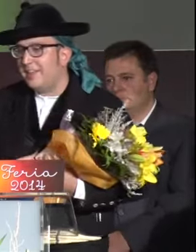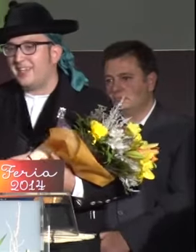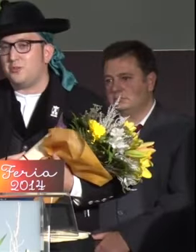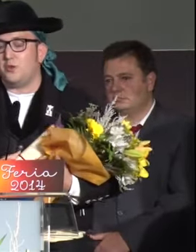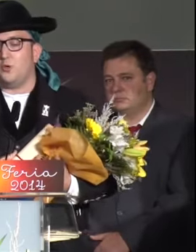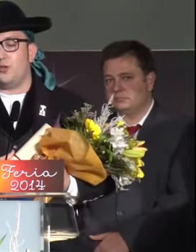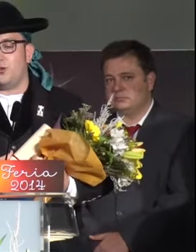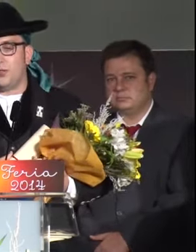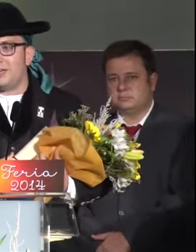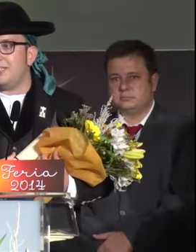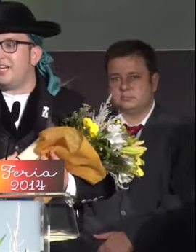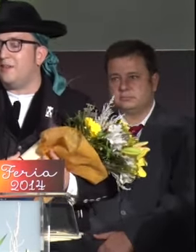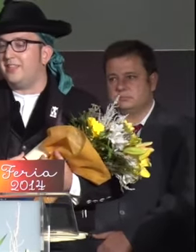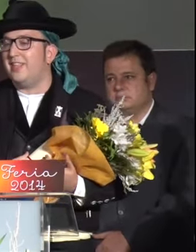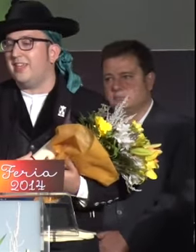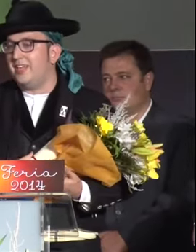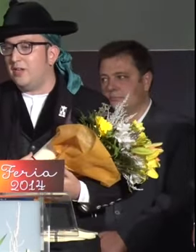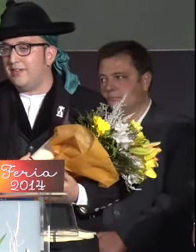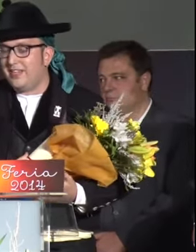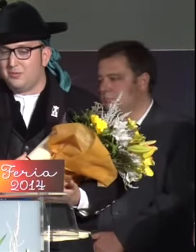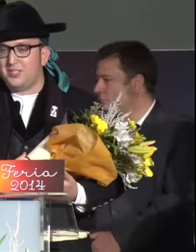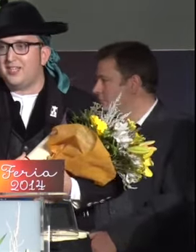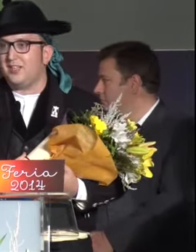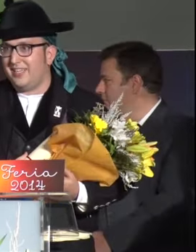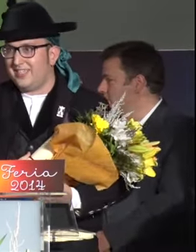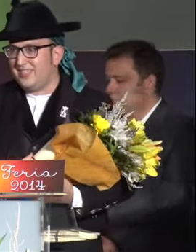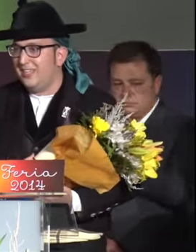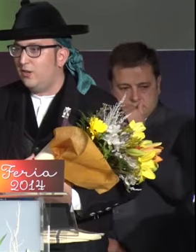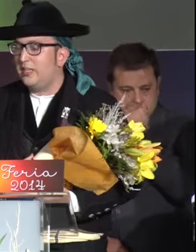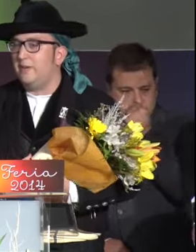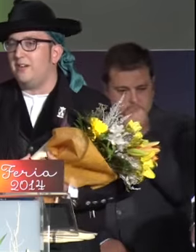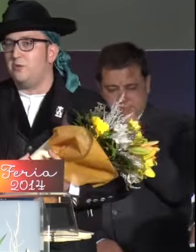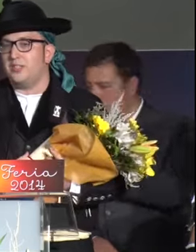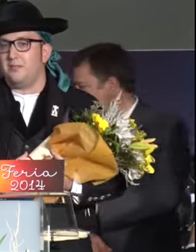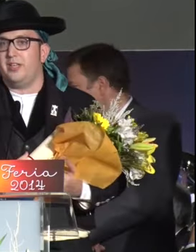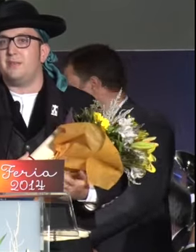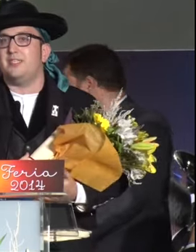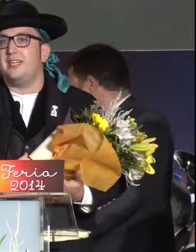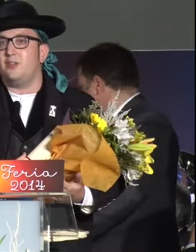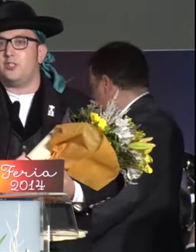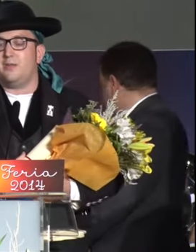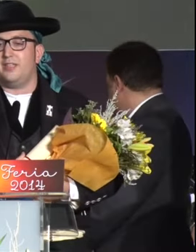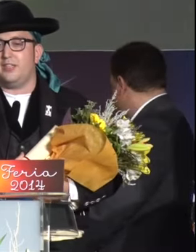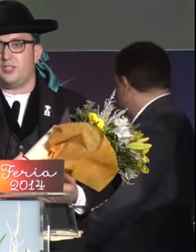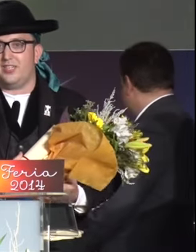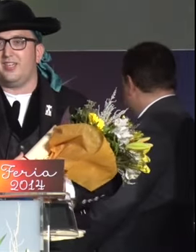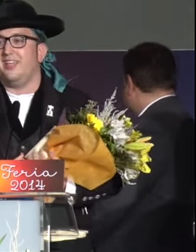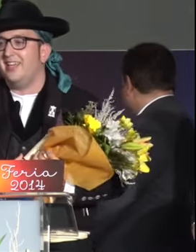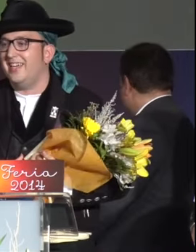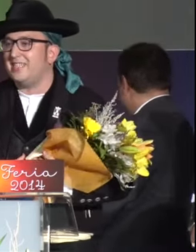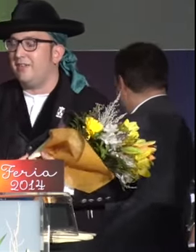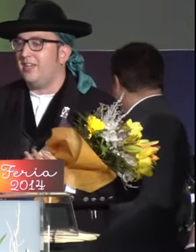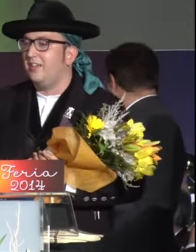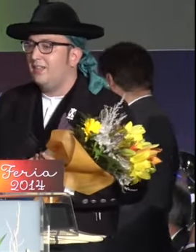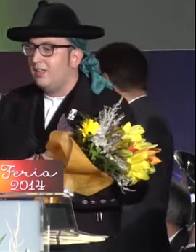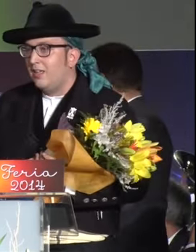bueno, la verdad es que es un orgullo poder representar a Albacete en una feria como esta, que es lo que de verdad nos gusta, poder representar a todos los albaceteños